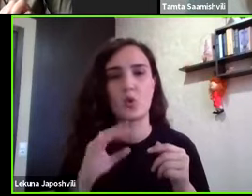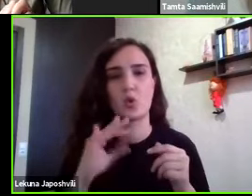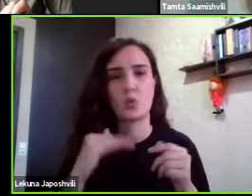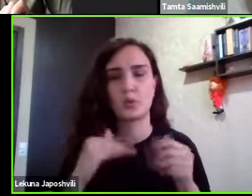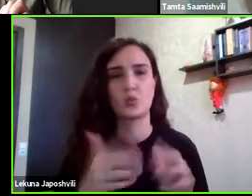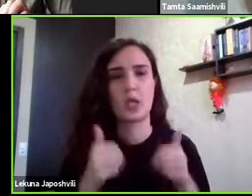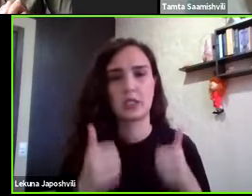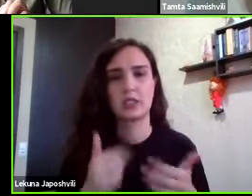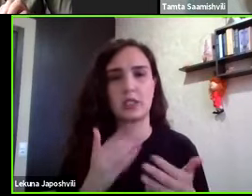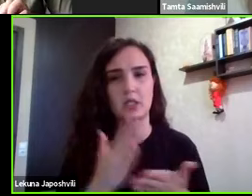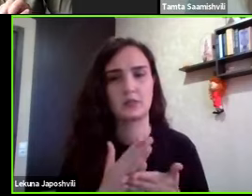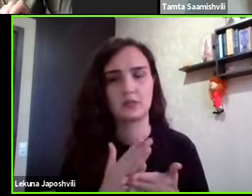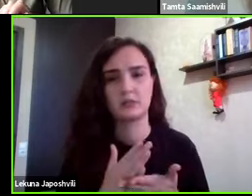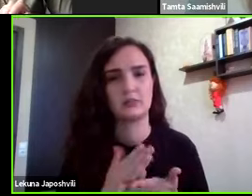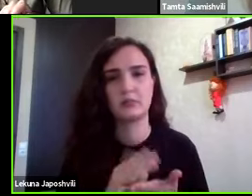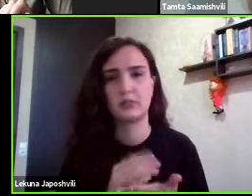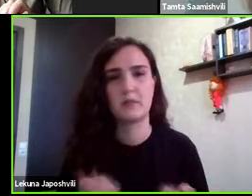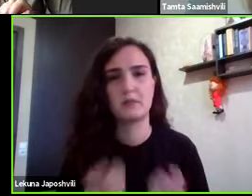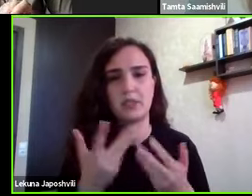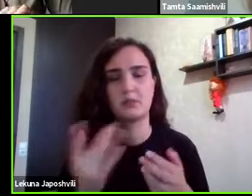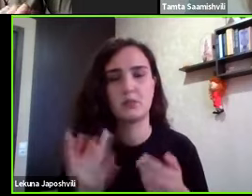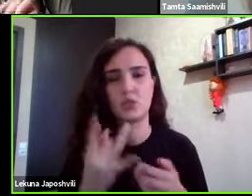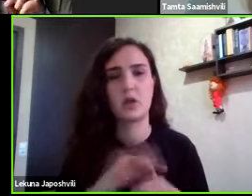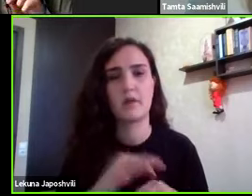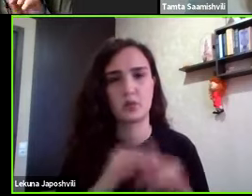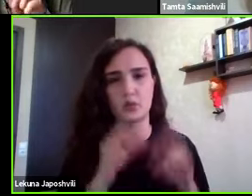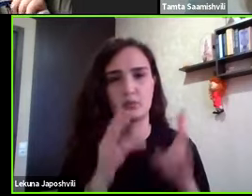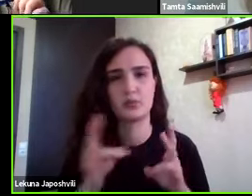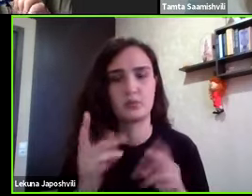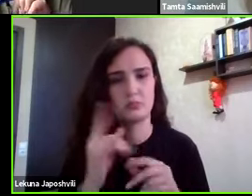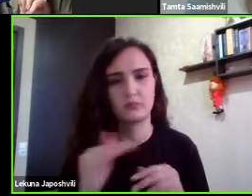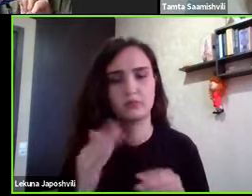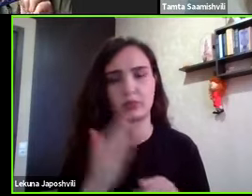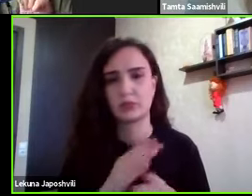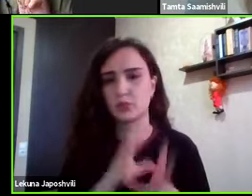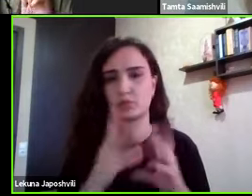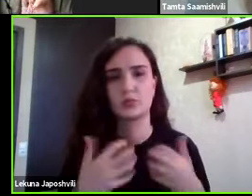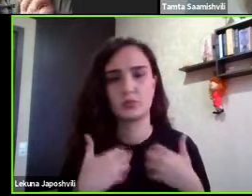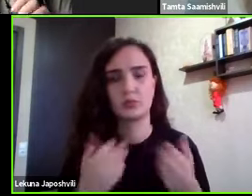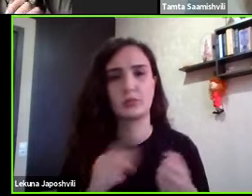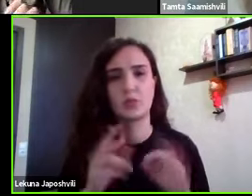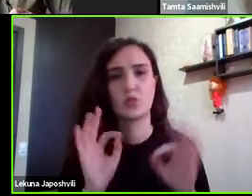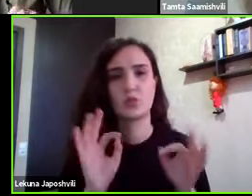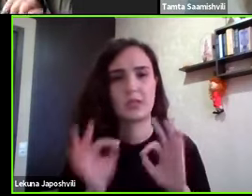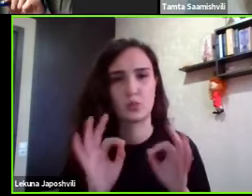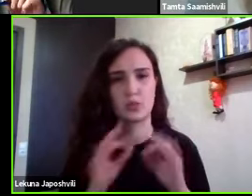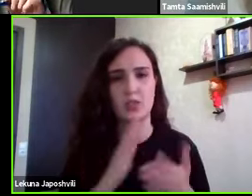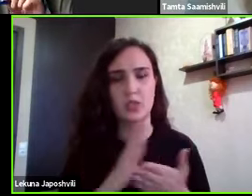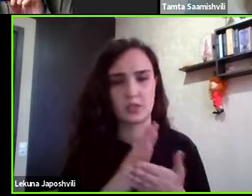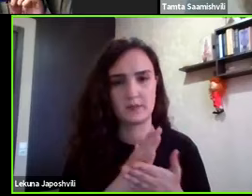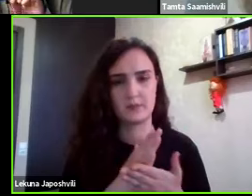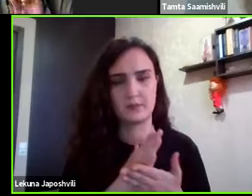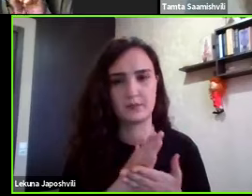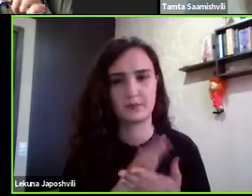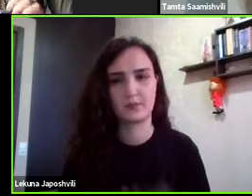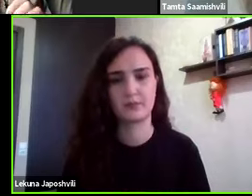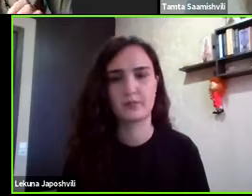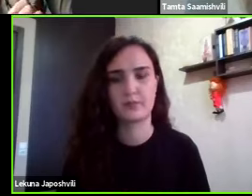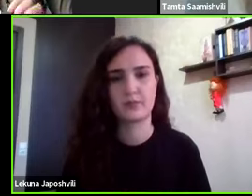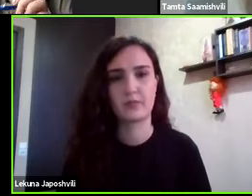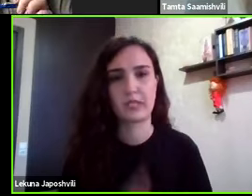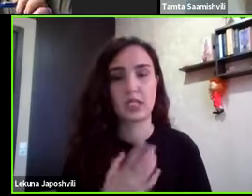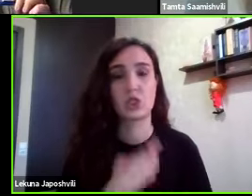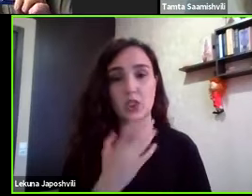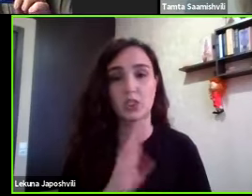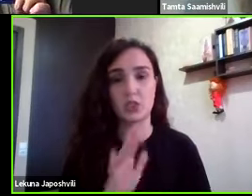კარგი აქვს, რამდენიმე ჯერ ავადობს, ბავშვი არის აბსოლუტურად ჯანმრთელი და ნორმალურია. არ